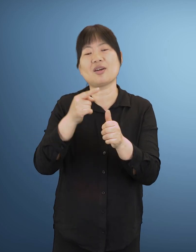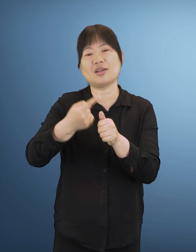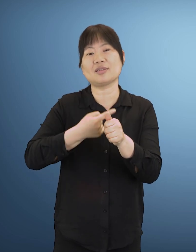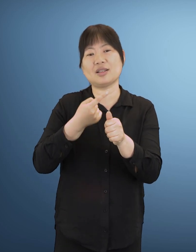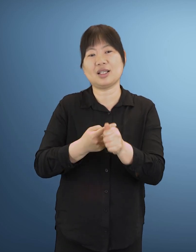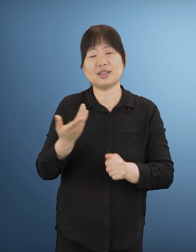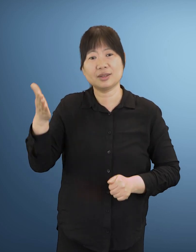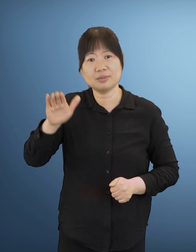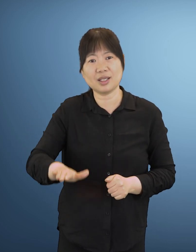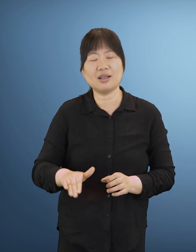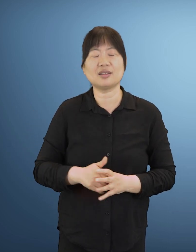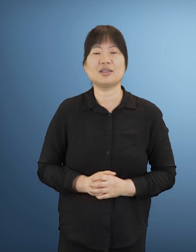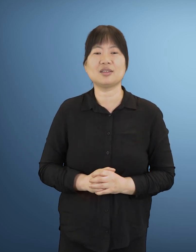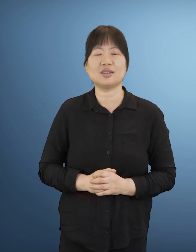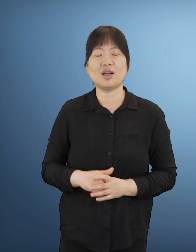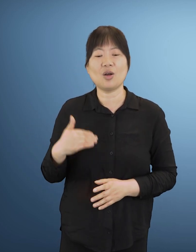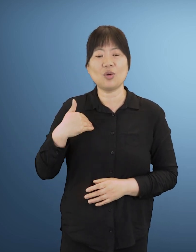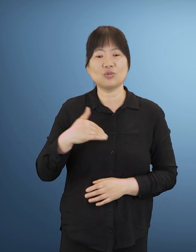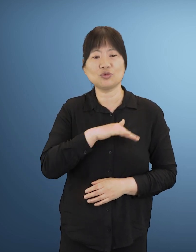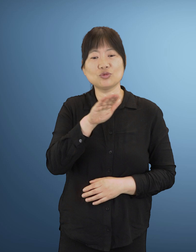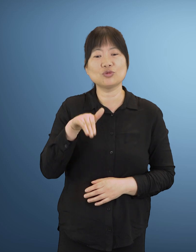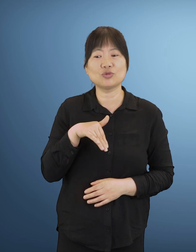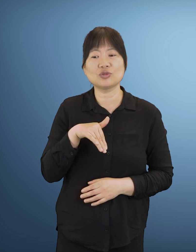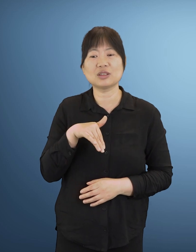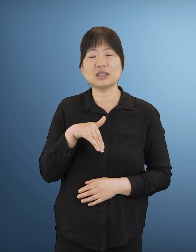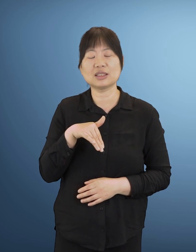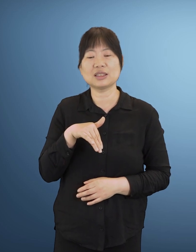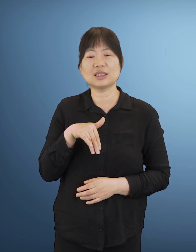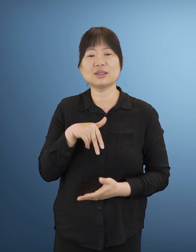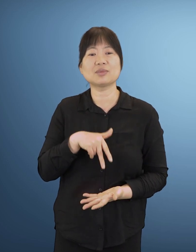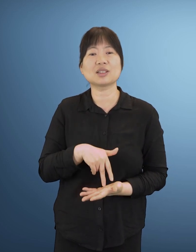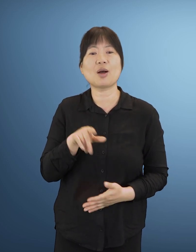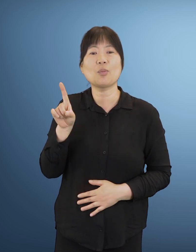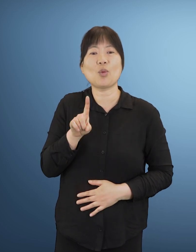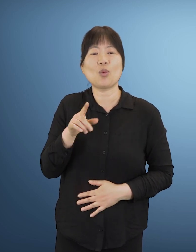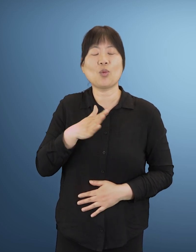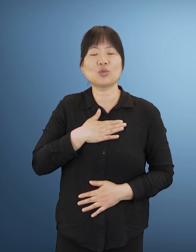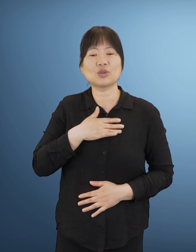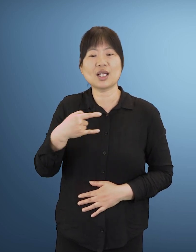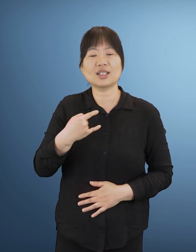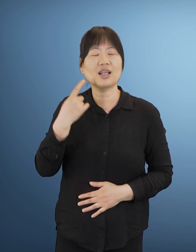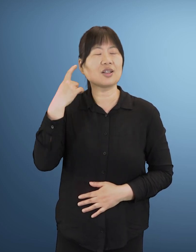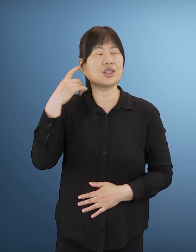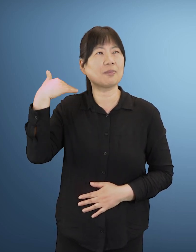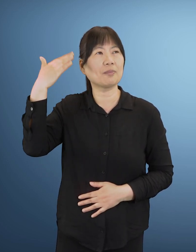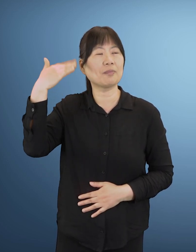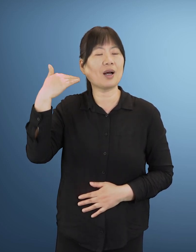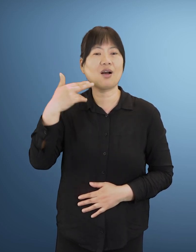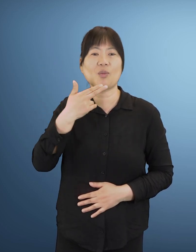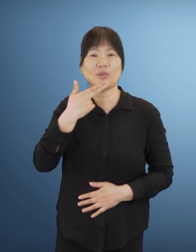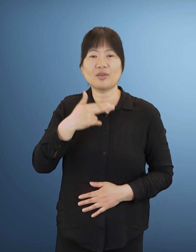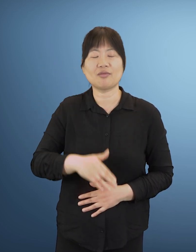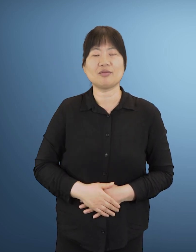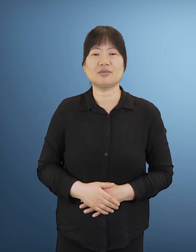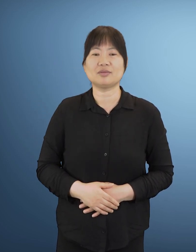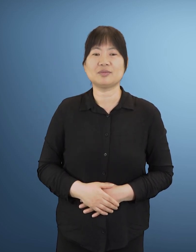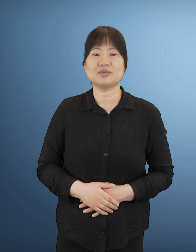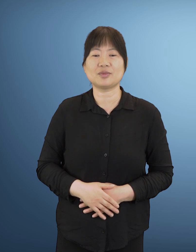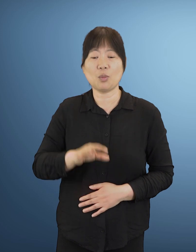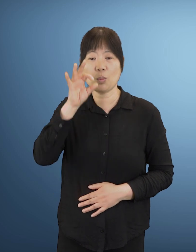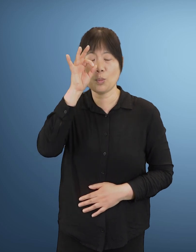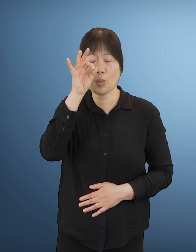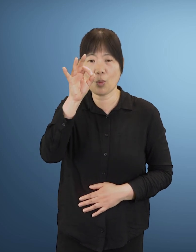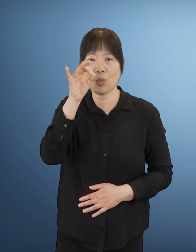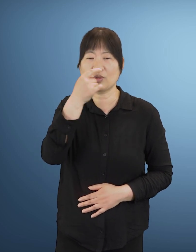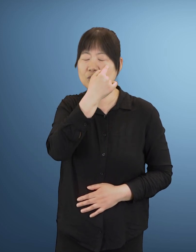믿어지는데, 사실은 우리가 어느 쪽에 있었습니까? 우리에게는 귀가 없었어요. 볼 수